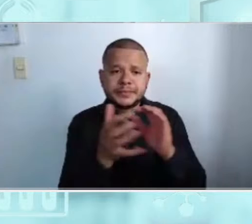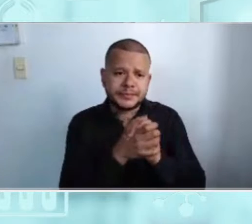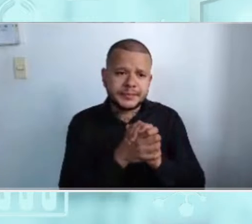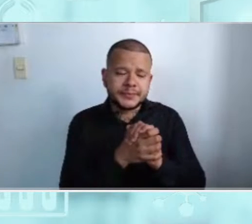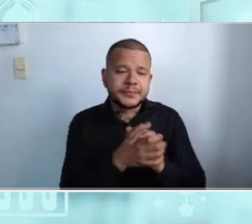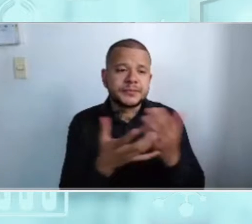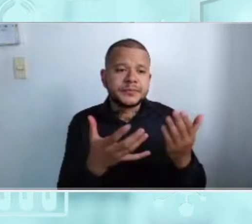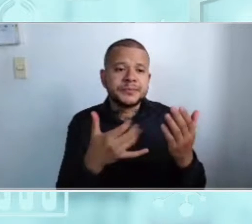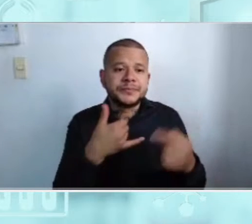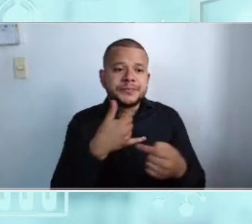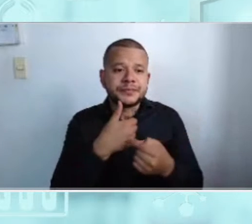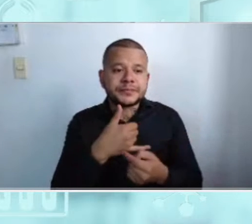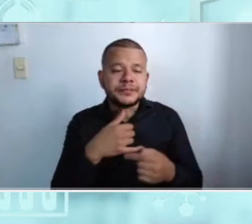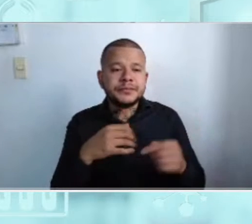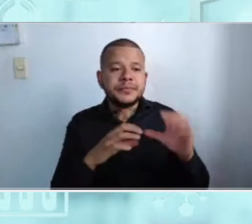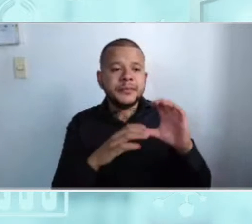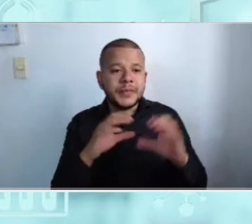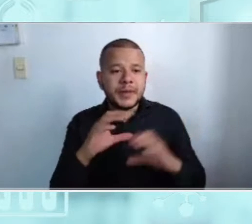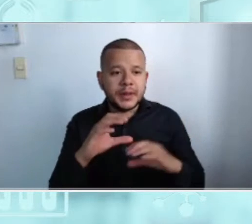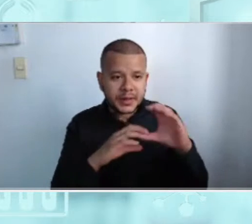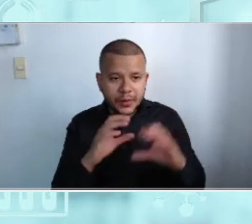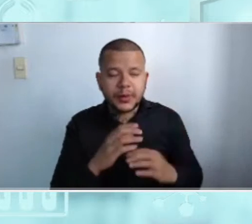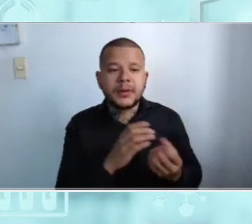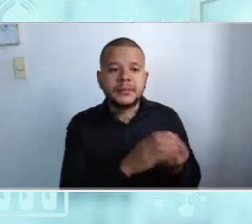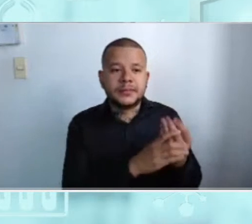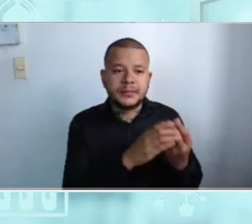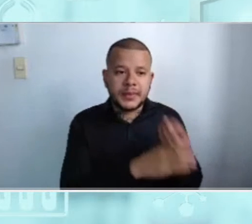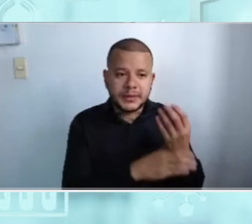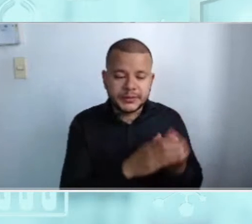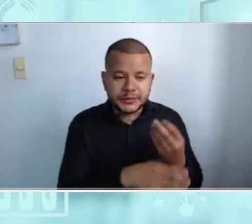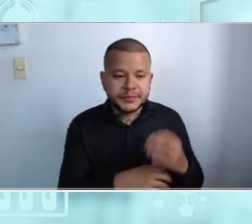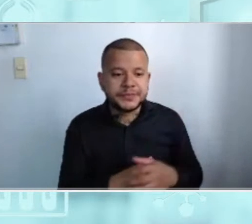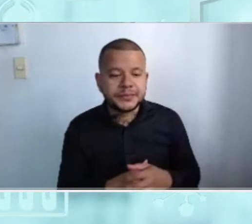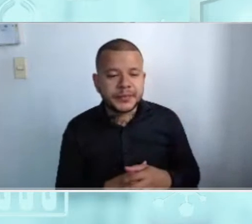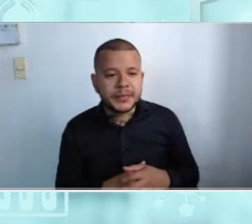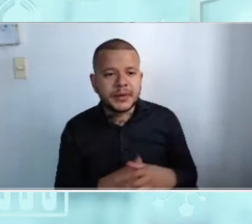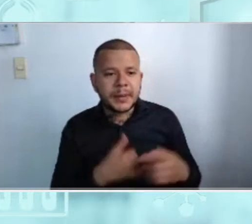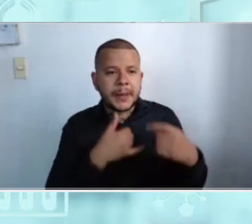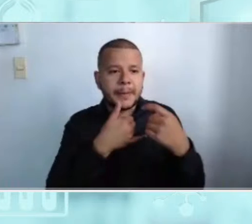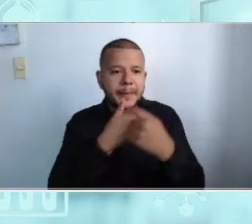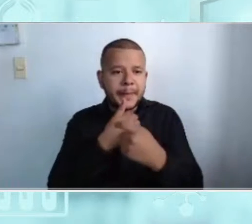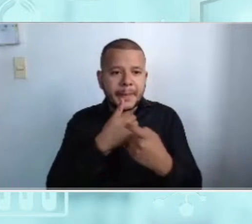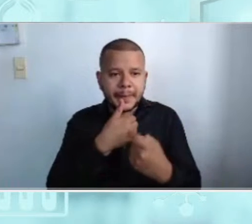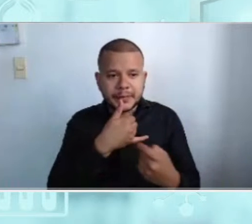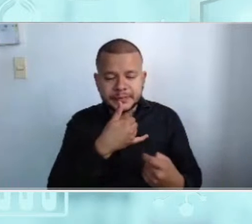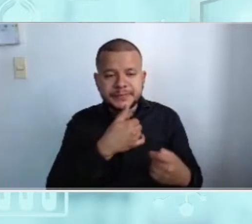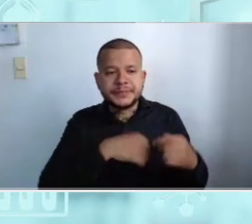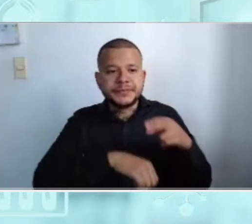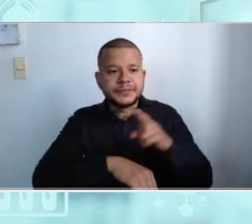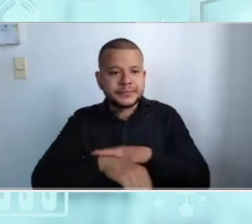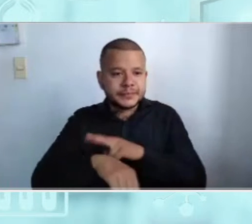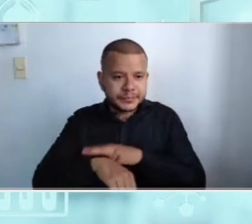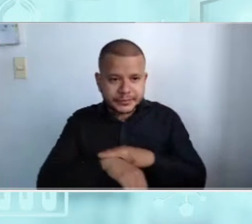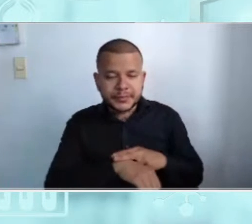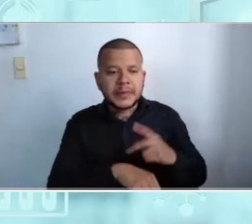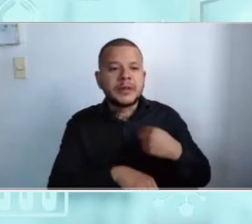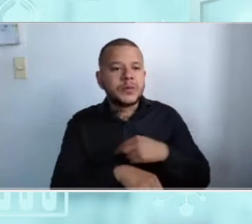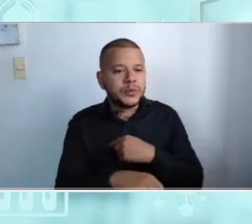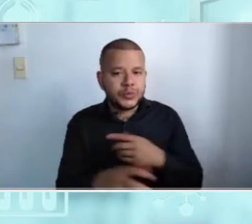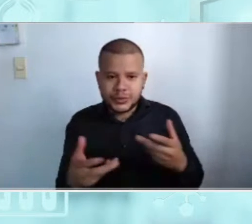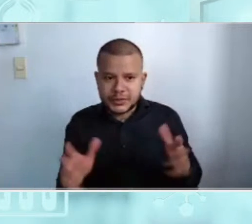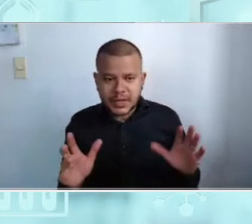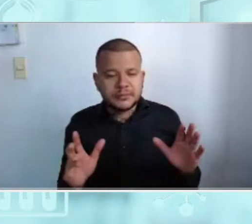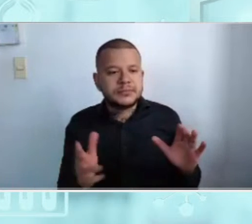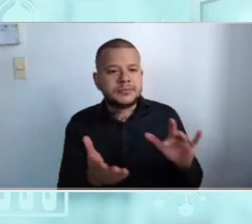de Cauca y Pasto. Con todos estos referentes hemos tenido una gran